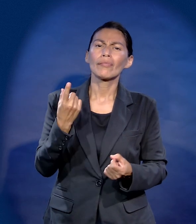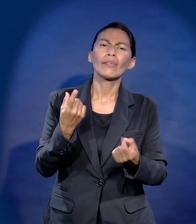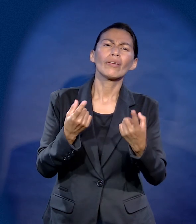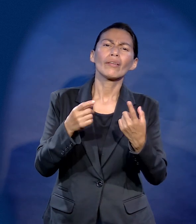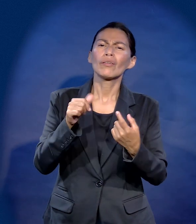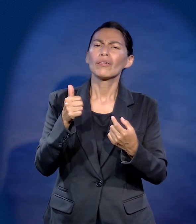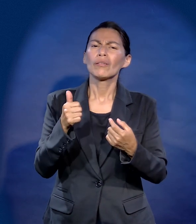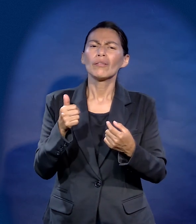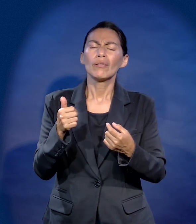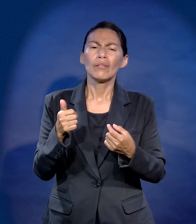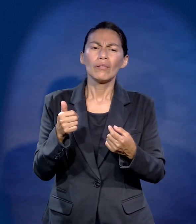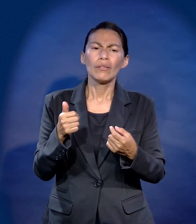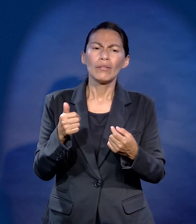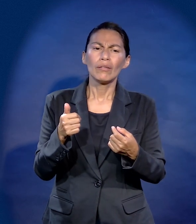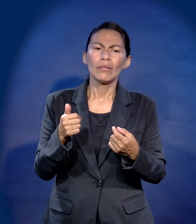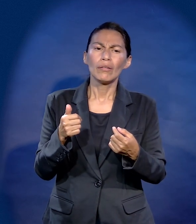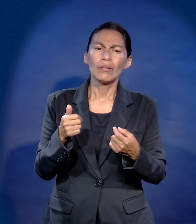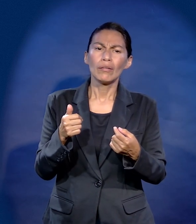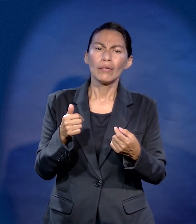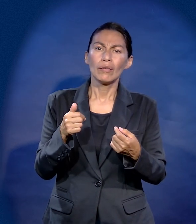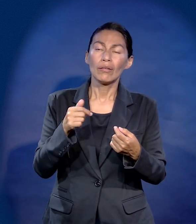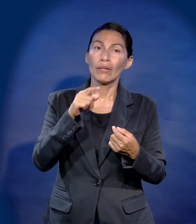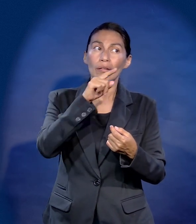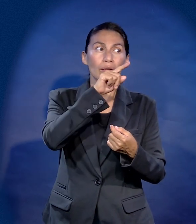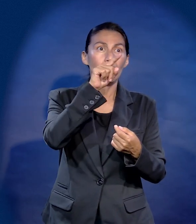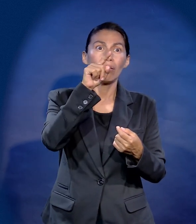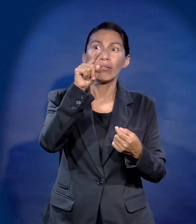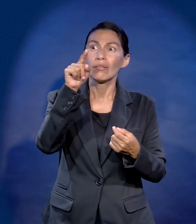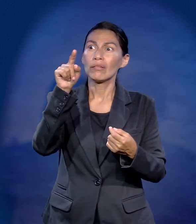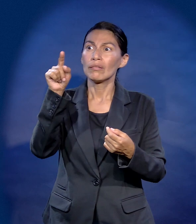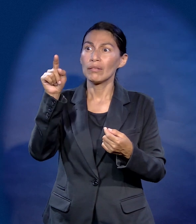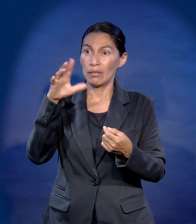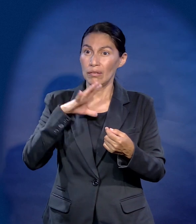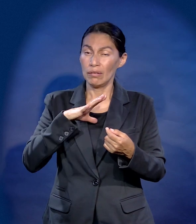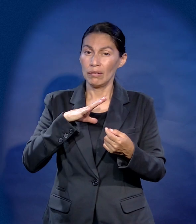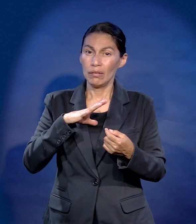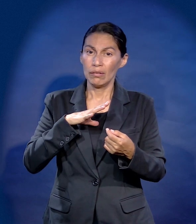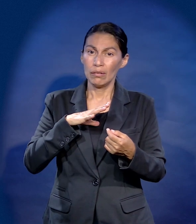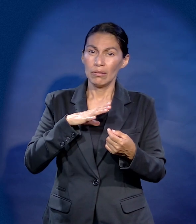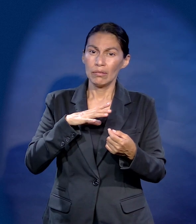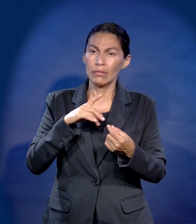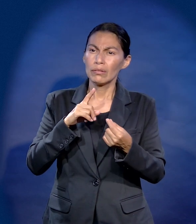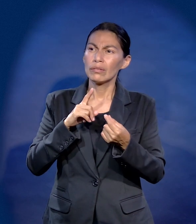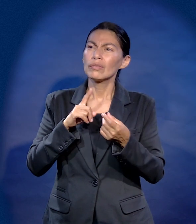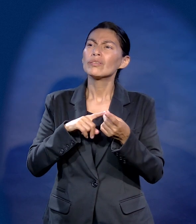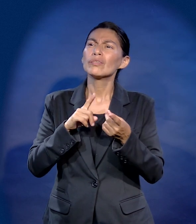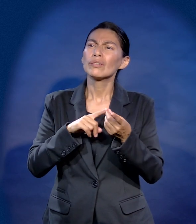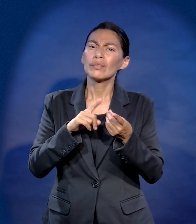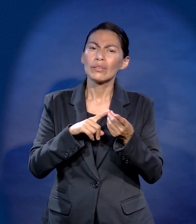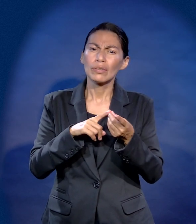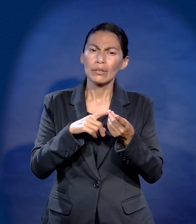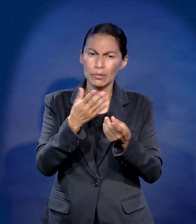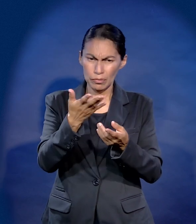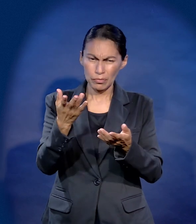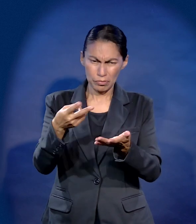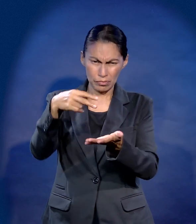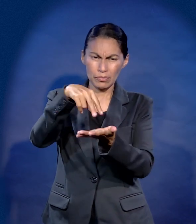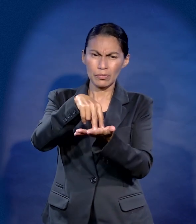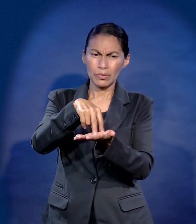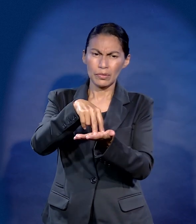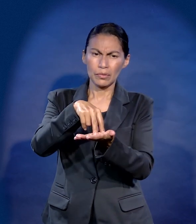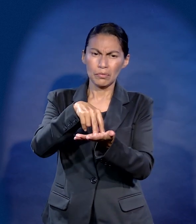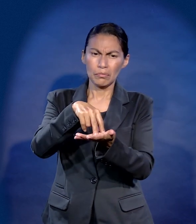Mucho. Hay alguien más. ¿Dónde están? ¿Allá arriba hay alguien? ¿Dónde